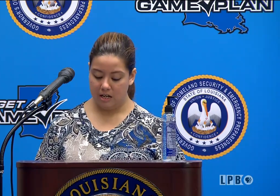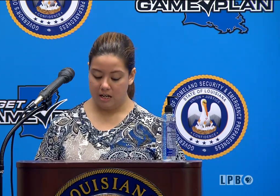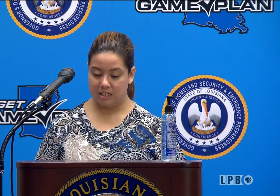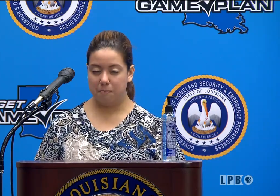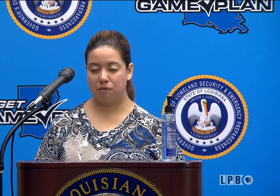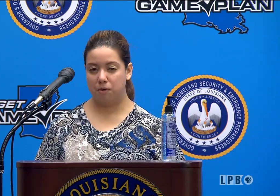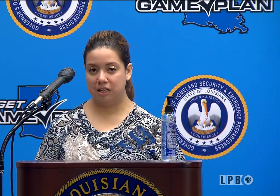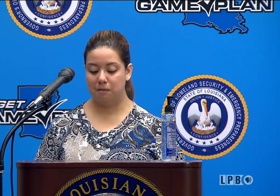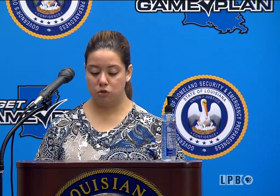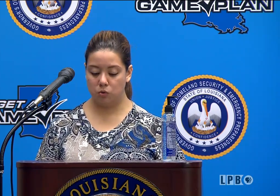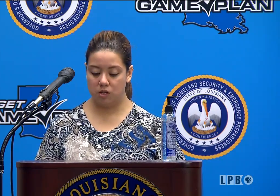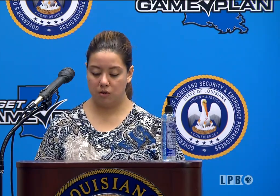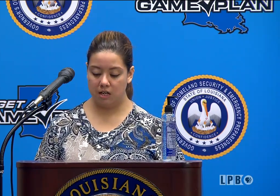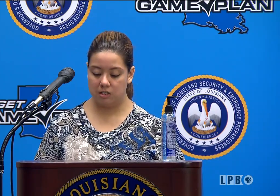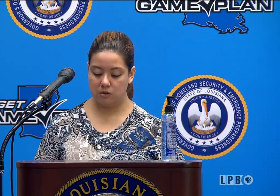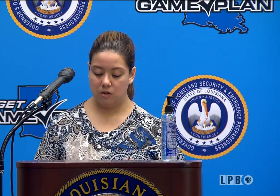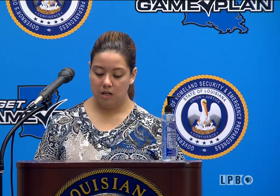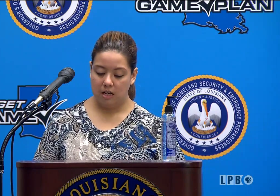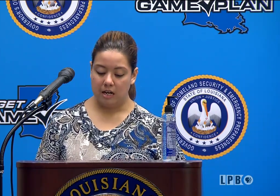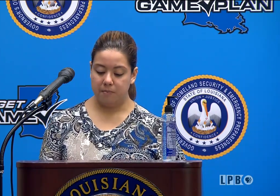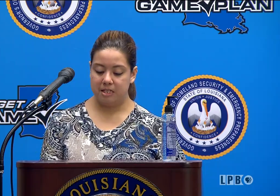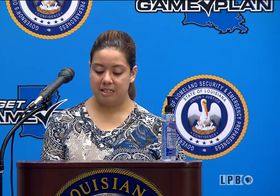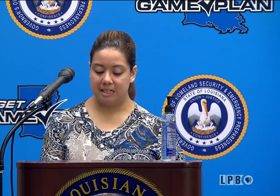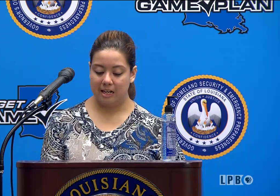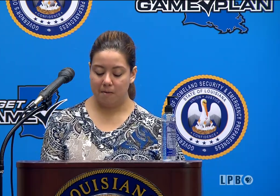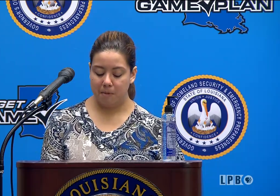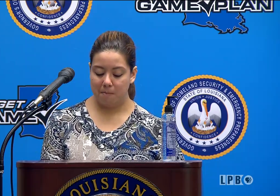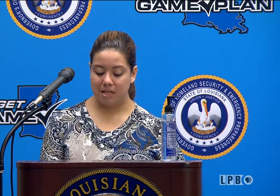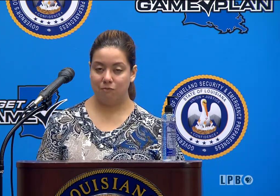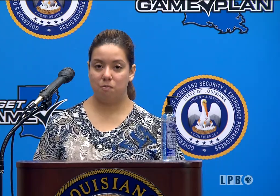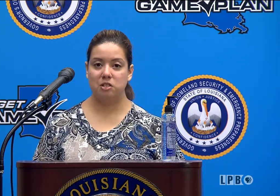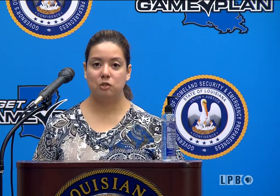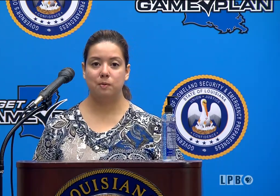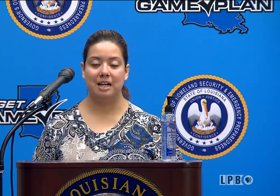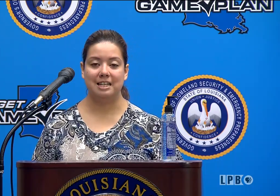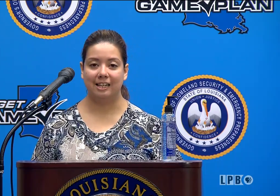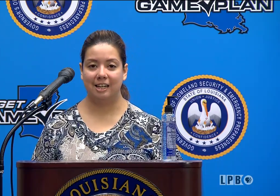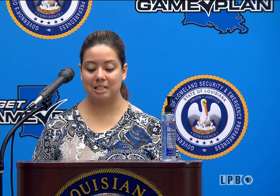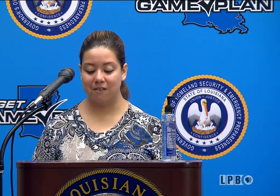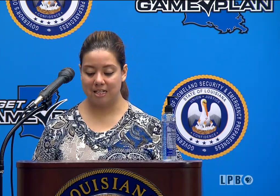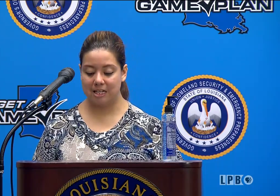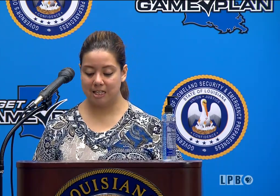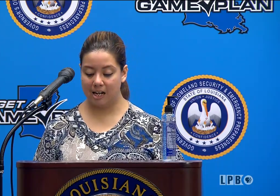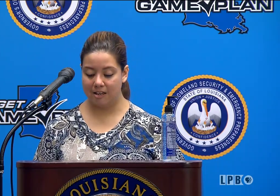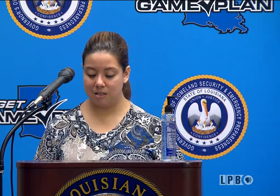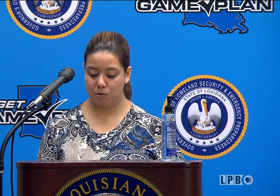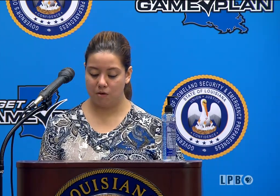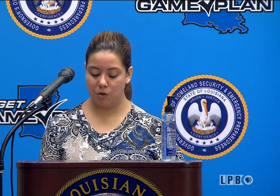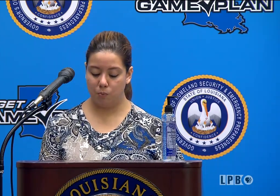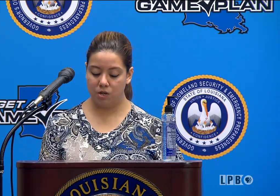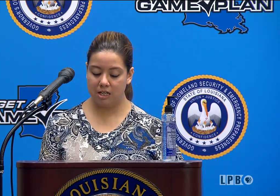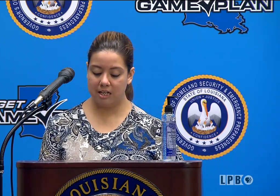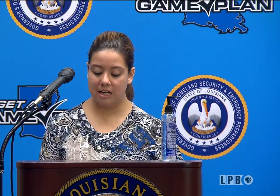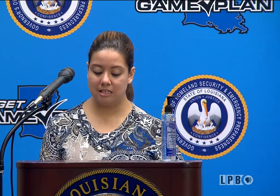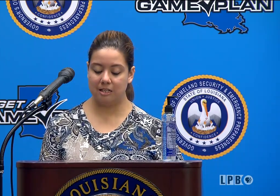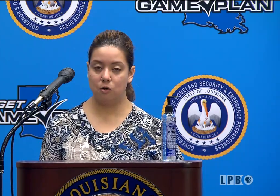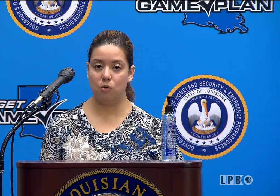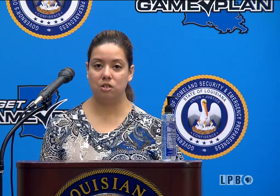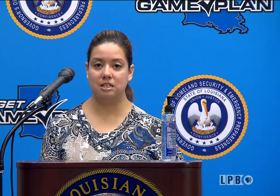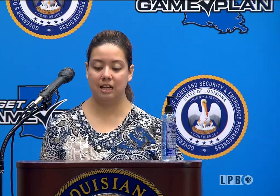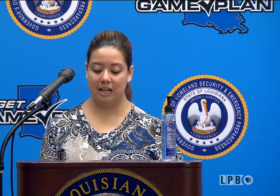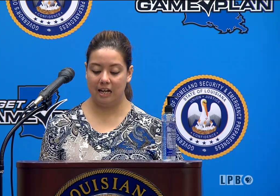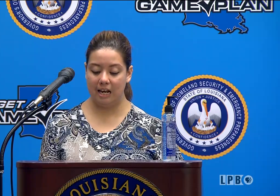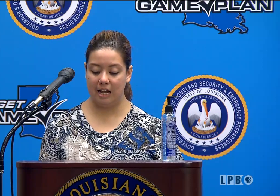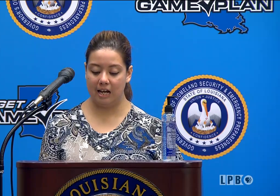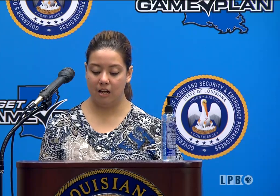muerte. Así que, por favor, tengan mucho cuidado en eso. Si quieren ver más información sobre las carreteras que van a estar cerradas, por favor, pueden ir a